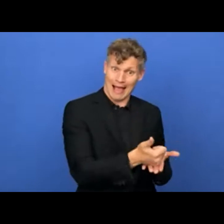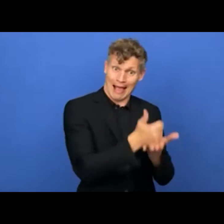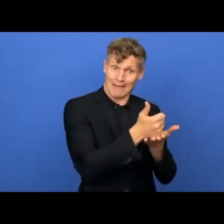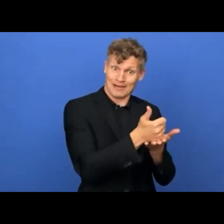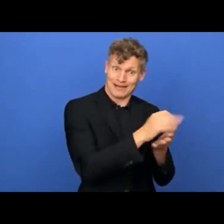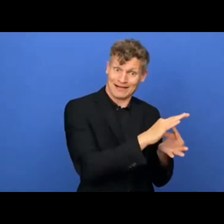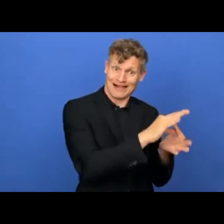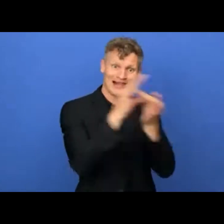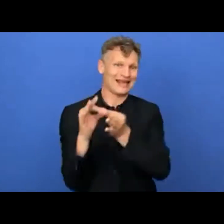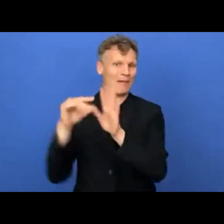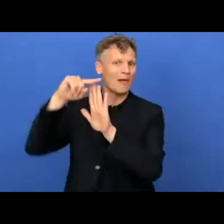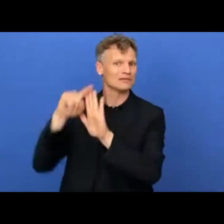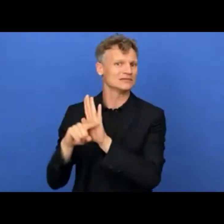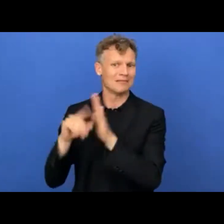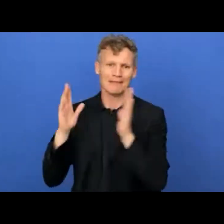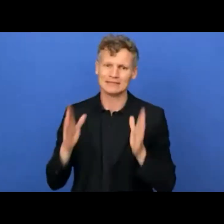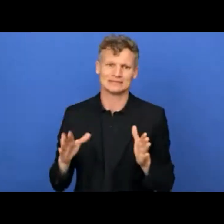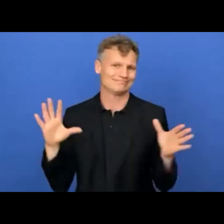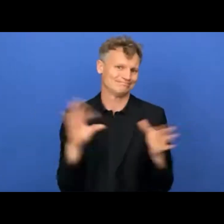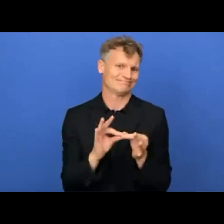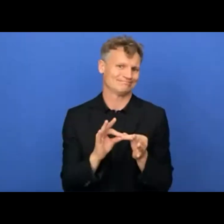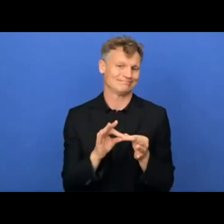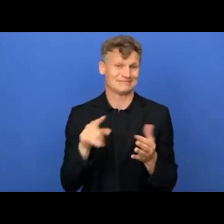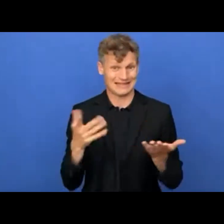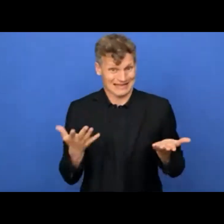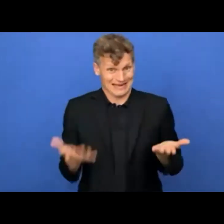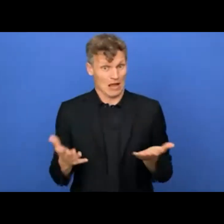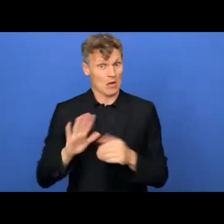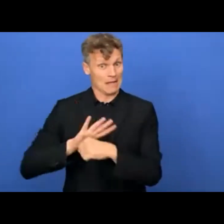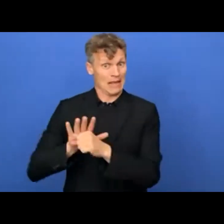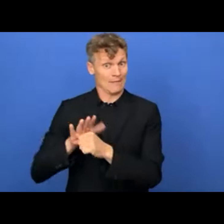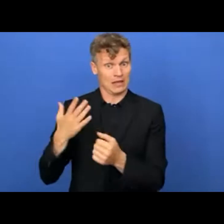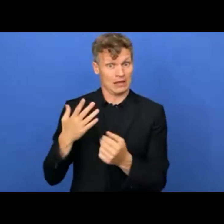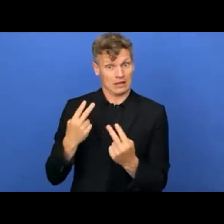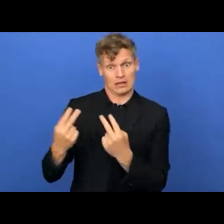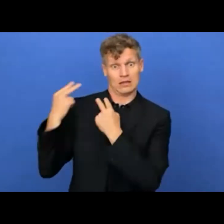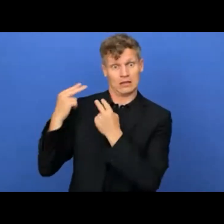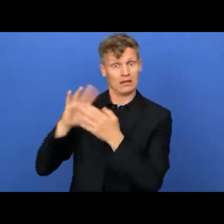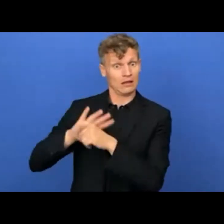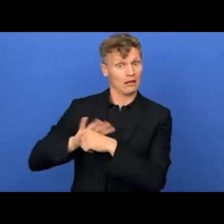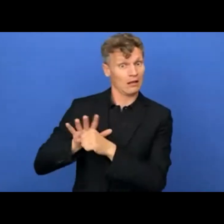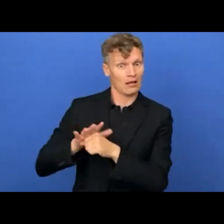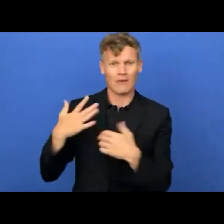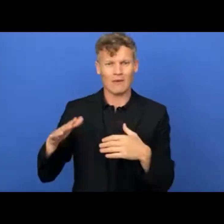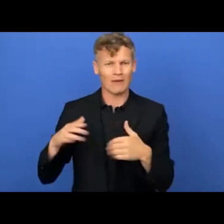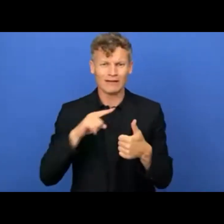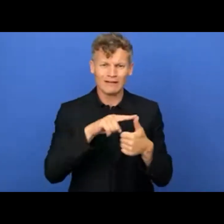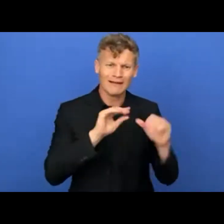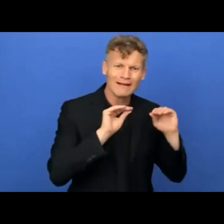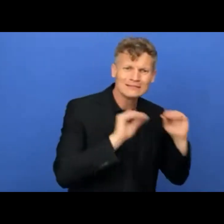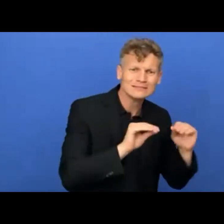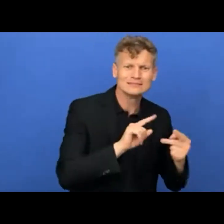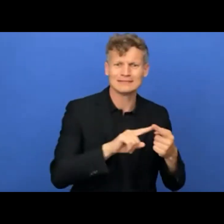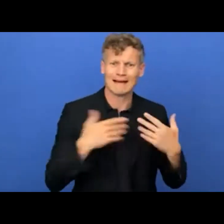cet agenda, pour mettre en œuvre nos politiques. Et la pandémie a montré qu'il y a un lien étroit entre l'éducation, la santé, la nutrition,